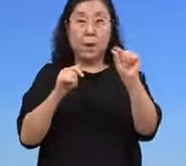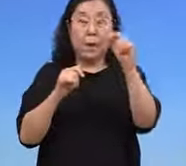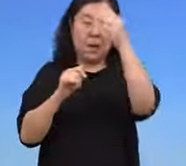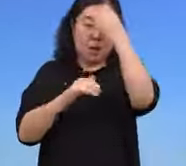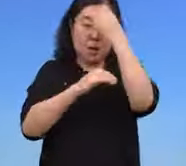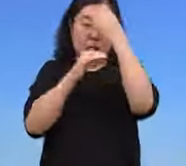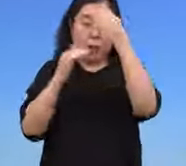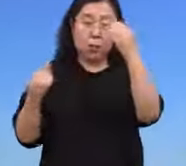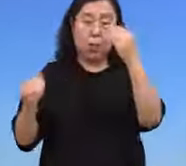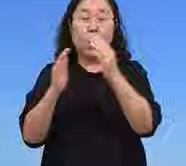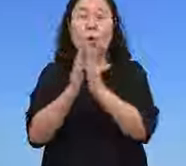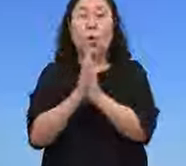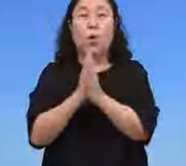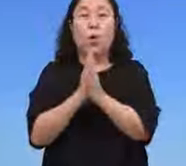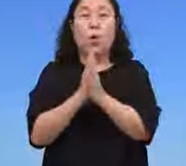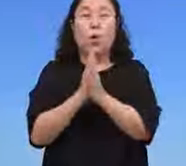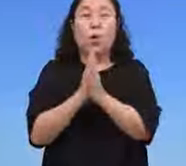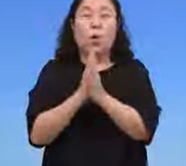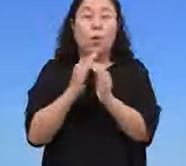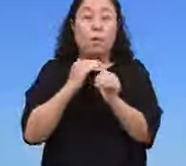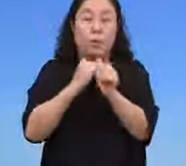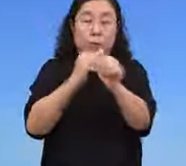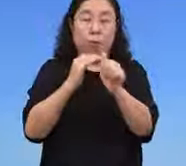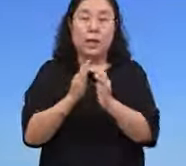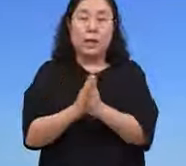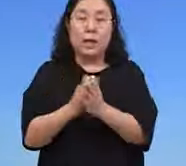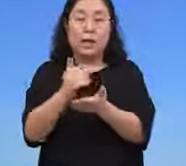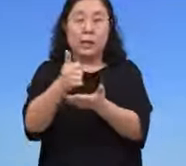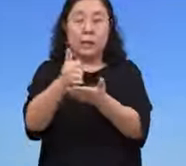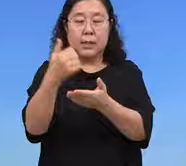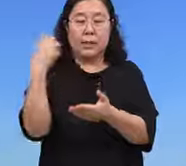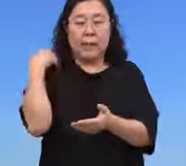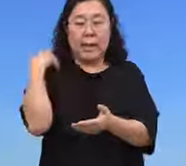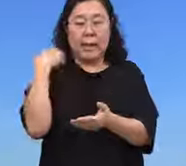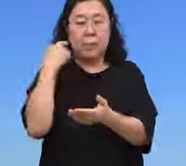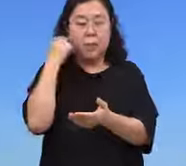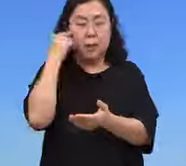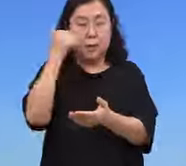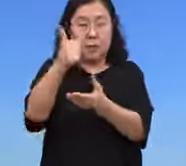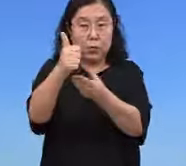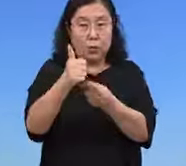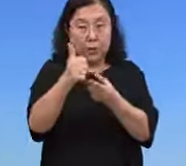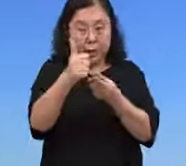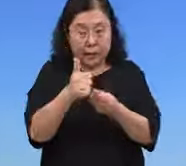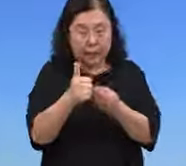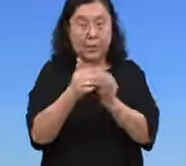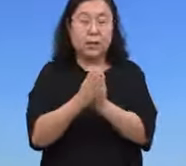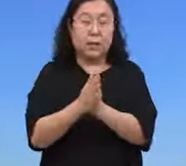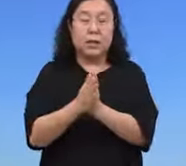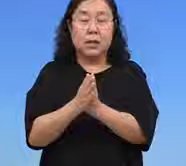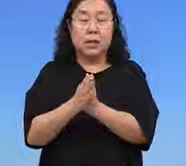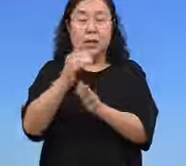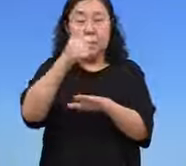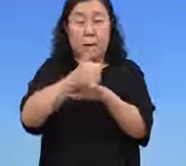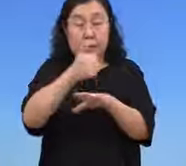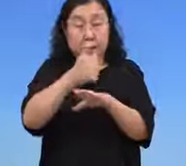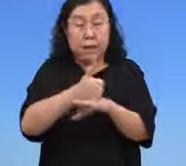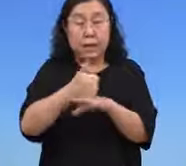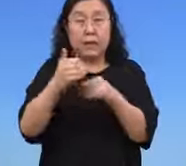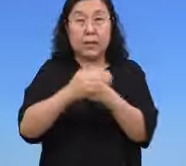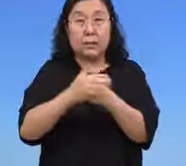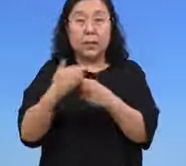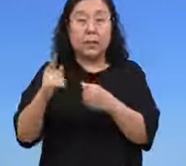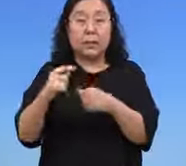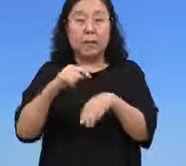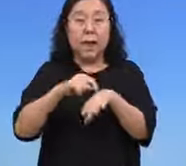이제 외부 15 단임 목사님을 청빙하는 막바지라서 그런 것들 때문에도 또 마음이 여러 가지 이제